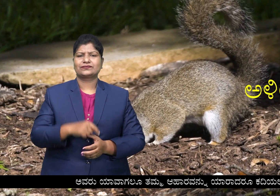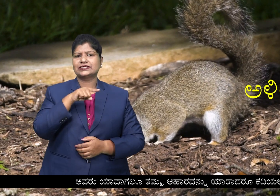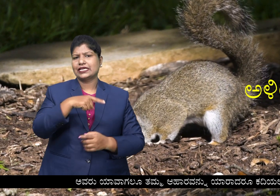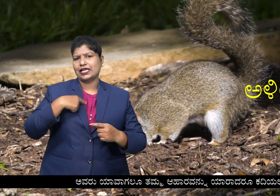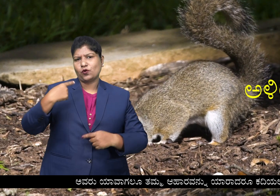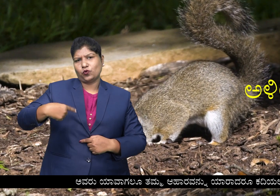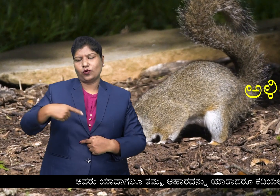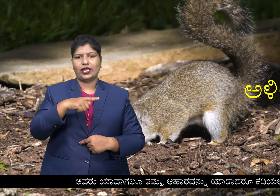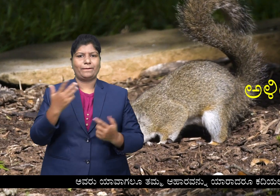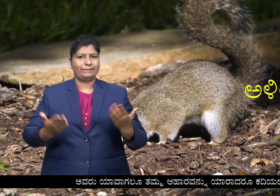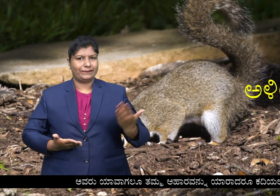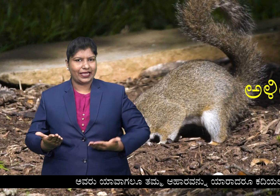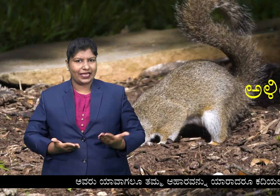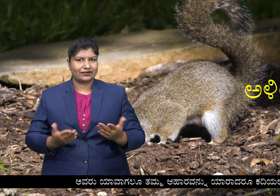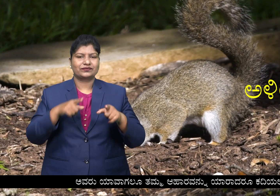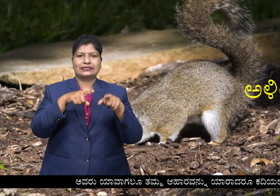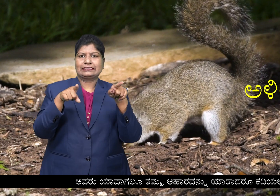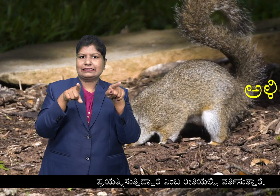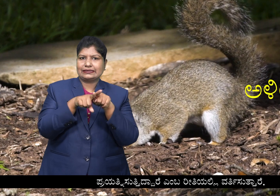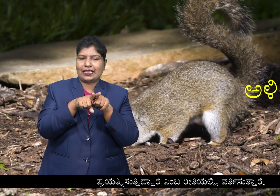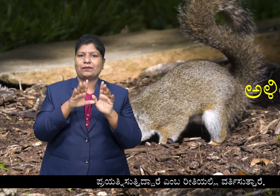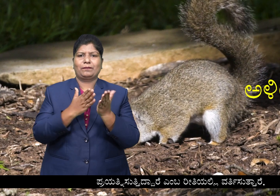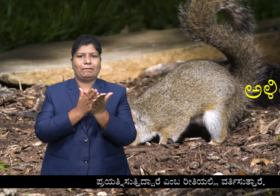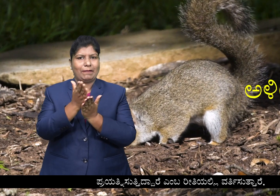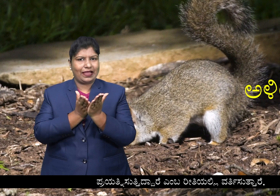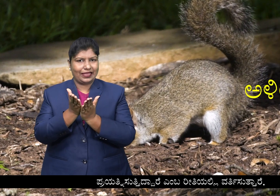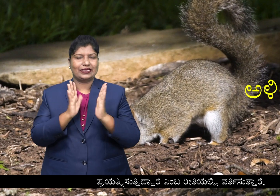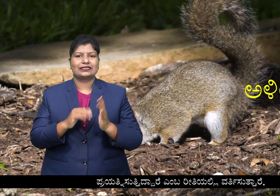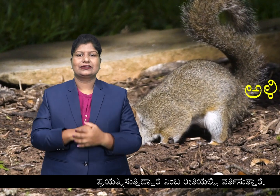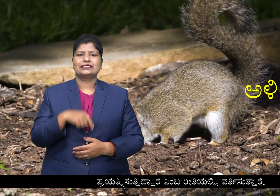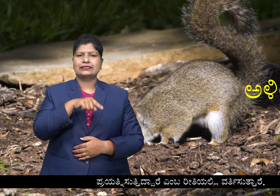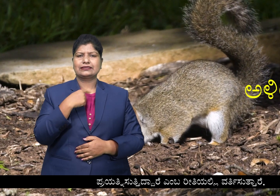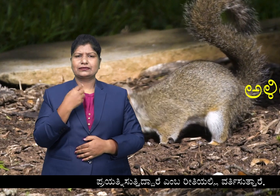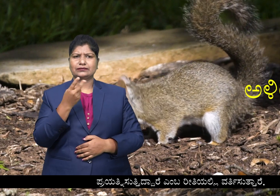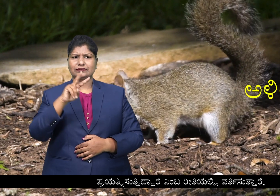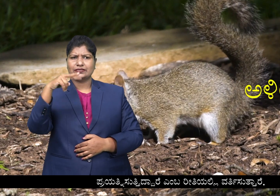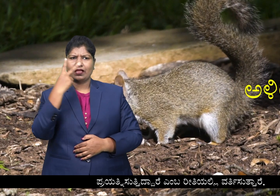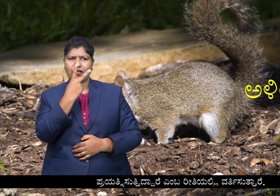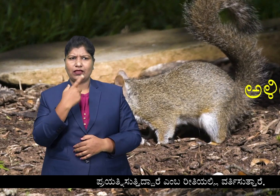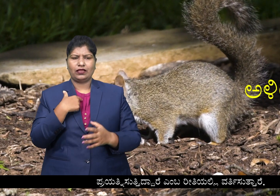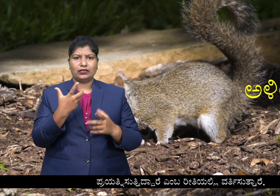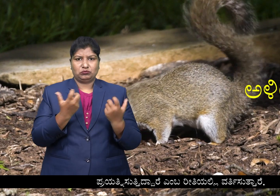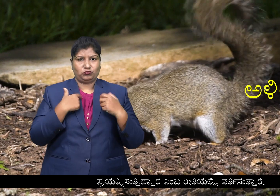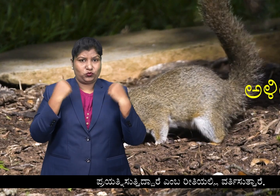ಅವರು ಯಾವಾಗಲೂ ತಮ್ಮ ಆಹಾರವನ್ನ ಯಾರಾದರೂ ಕದಿಯಲು ಪ್ರಯತ್ನಿಸುತ್ತಾರೆ ಎಂಬ ರೀತಿಯಲ್ಲಿ ವರ್ತಿಸ್ತವೆ.